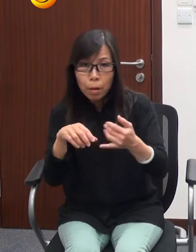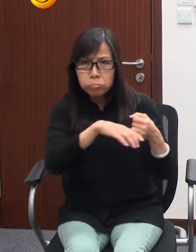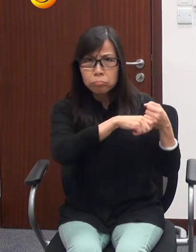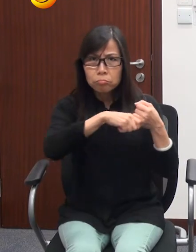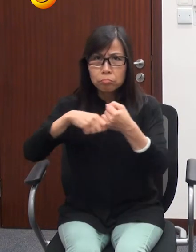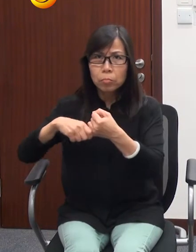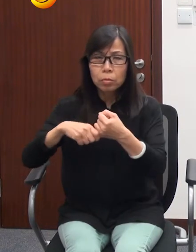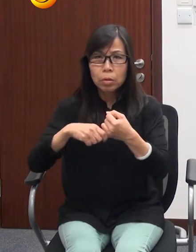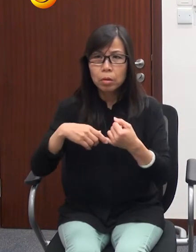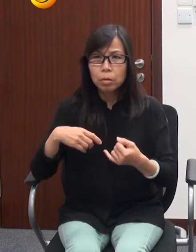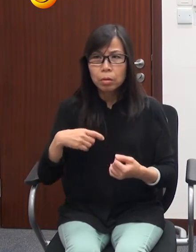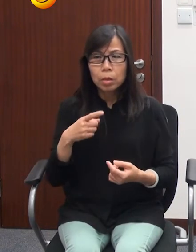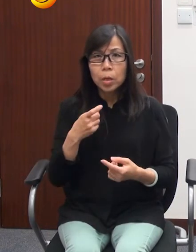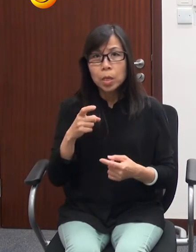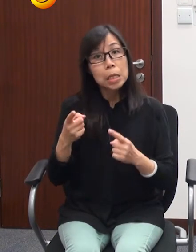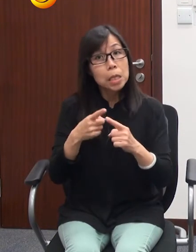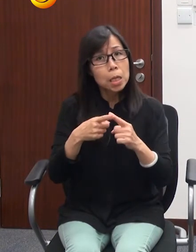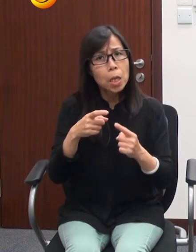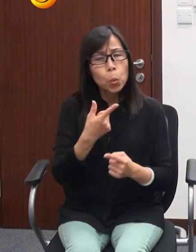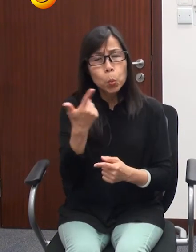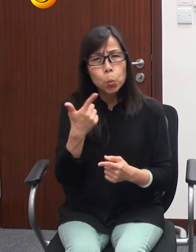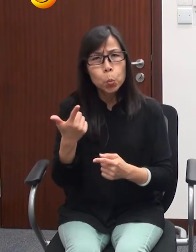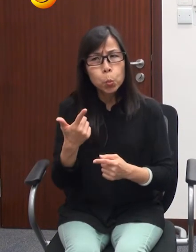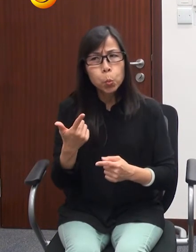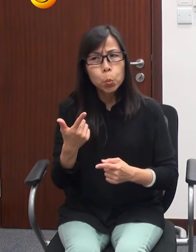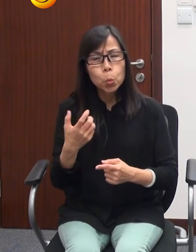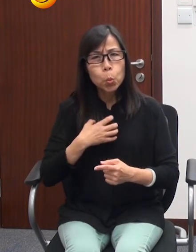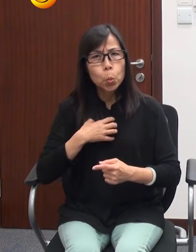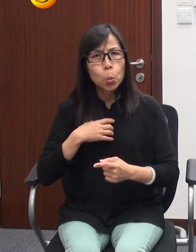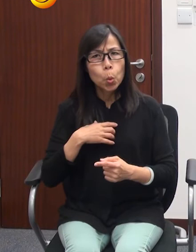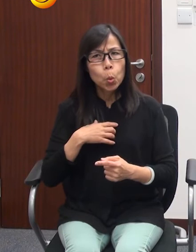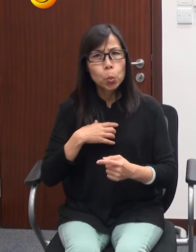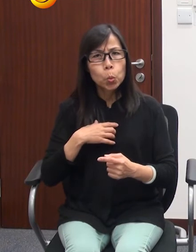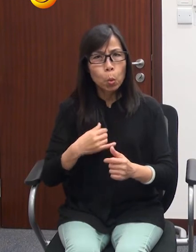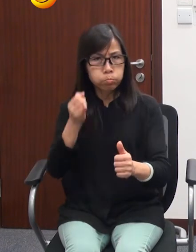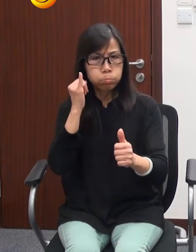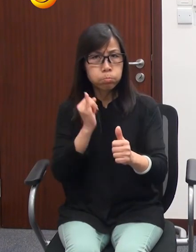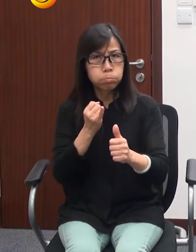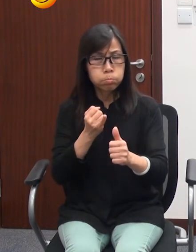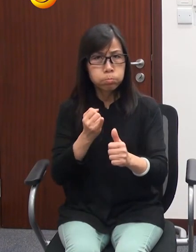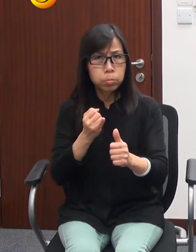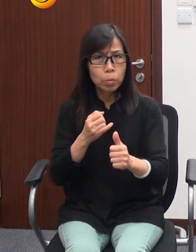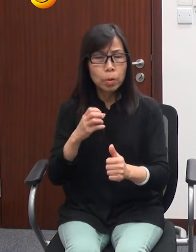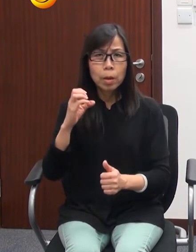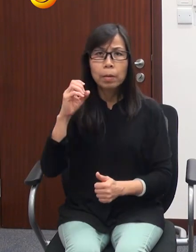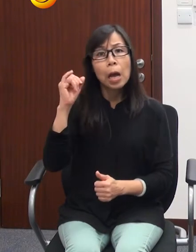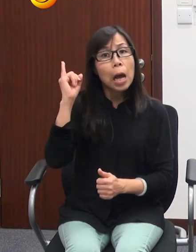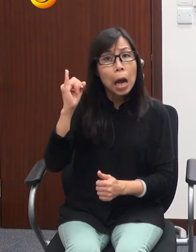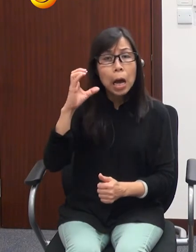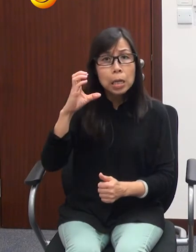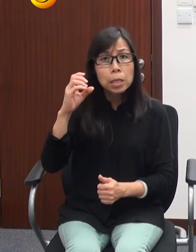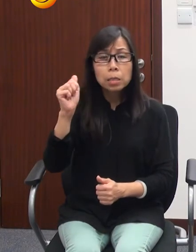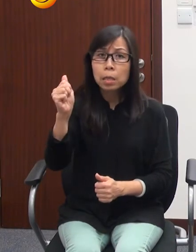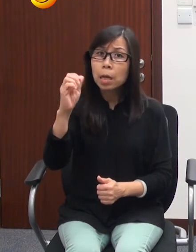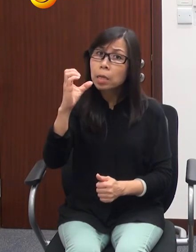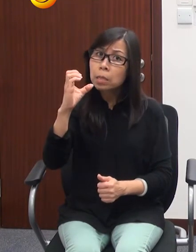講。咁所以好多人已經對譬如話可能律政司起訴啊，或者廉政公署本身嗰、那個即係能力，或者甚至佢